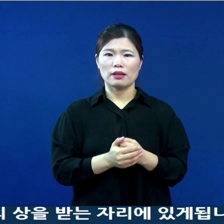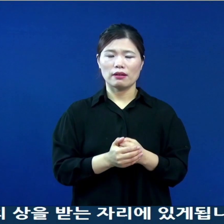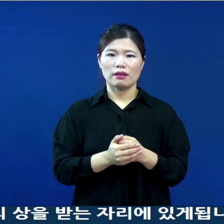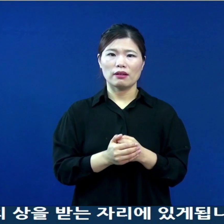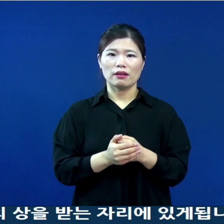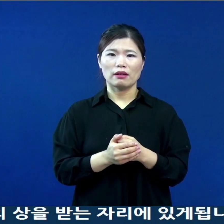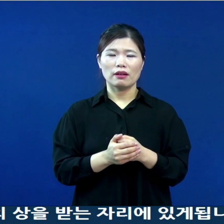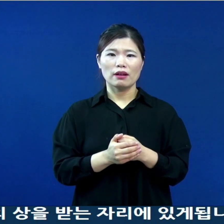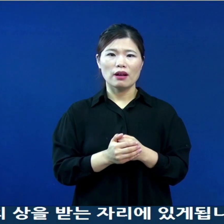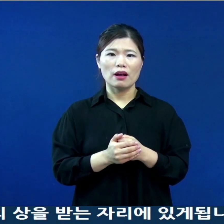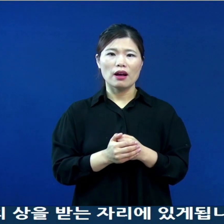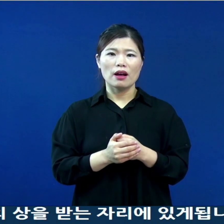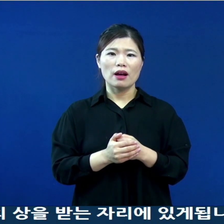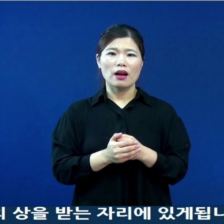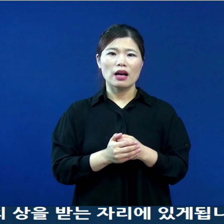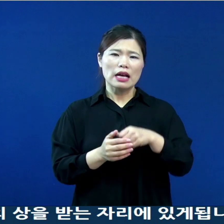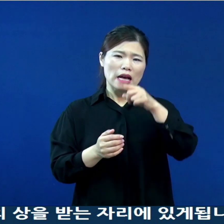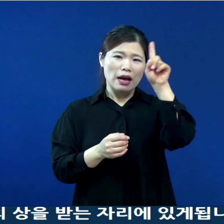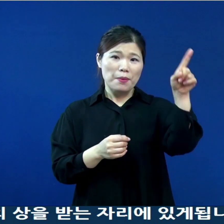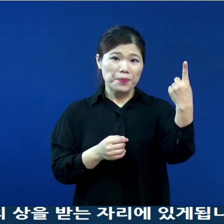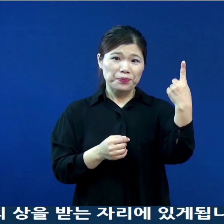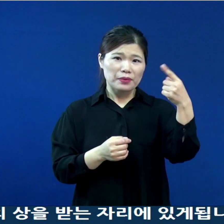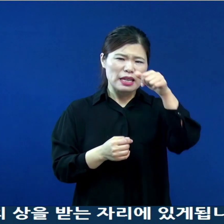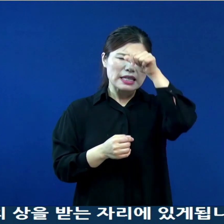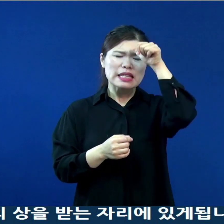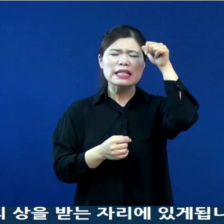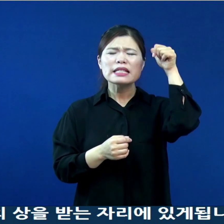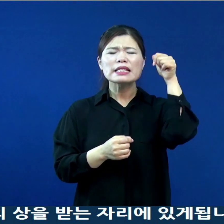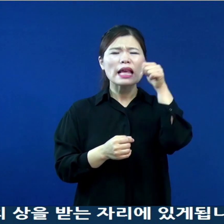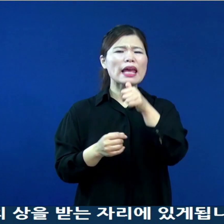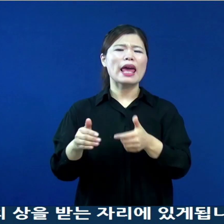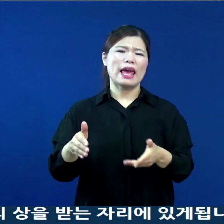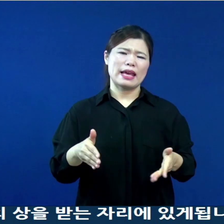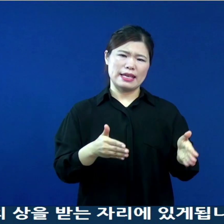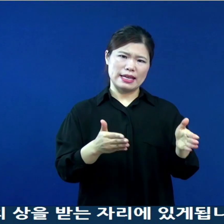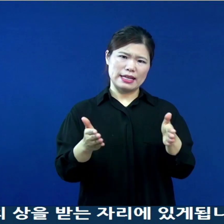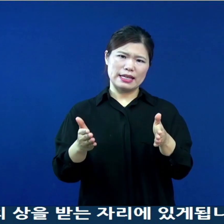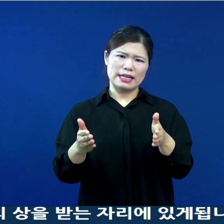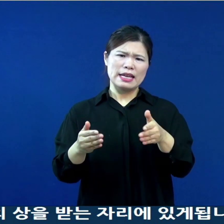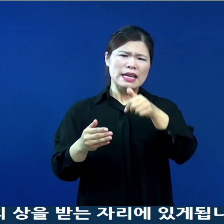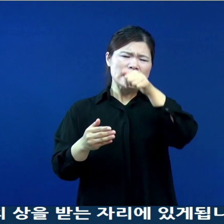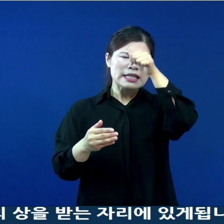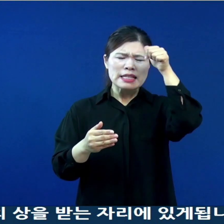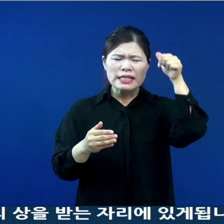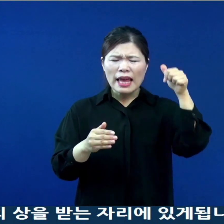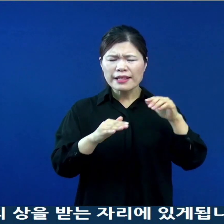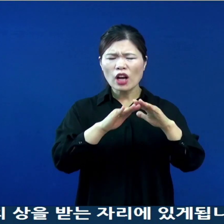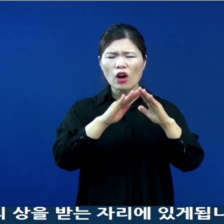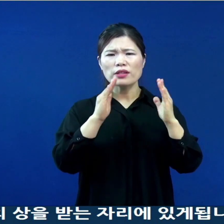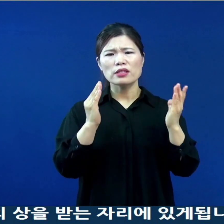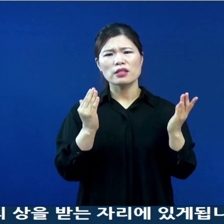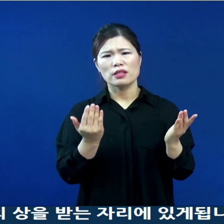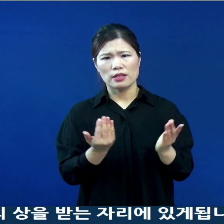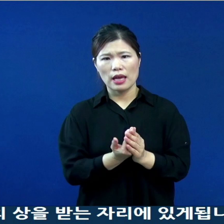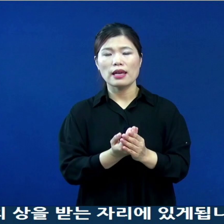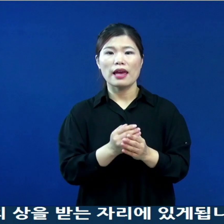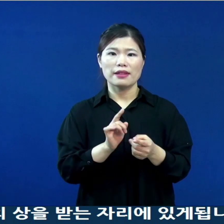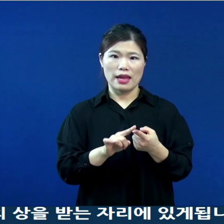그의 인생의 길, 인생이 걸어가는 여정 전체를